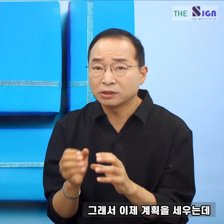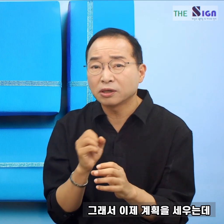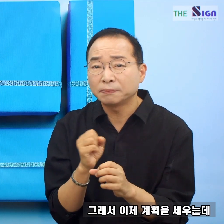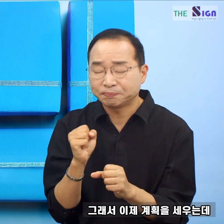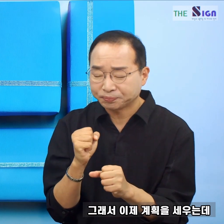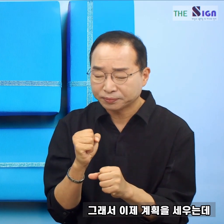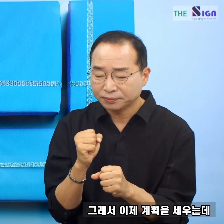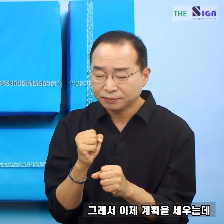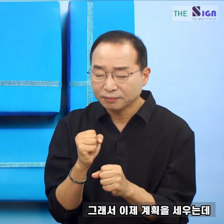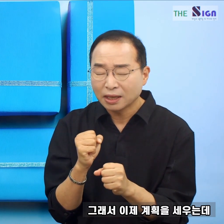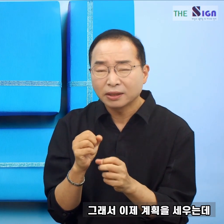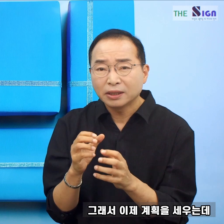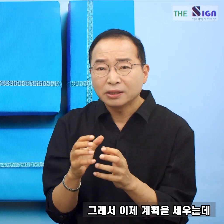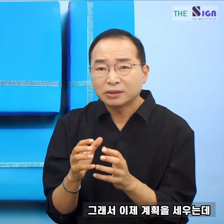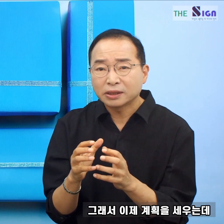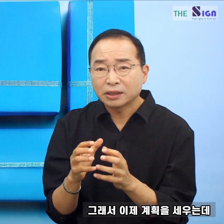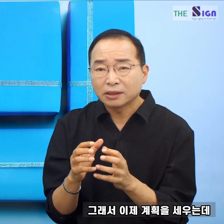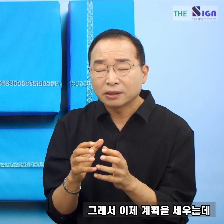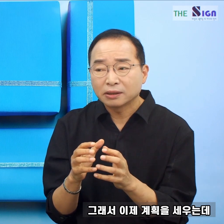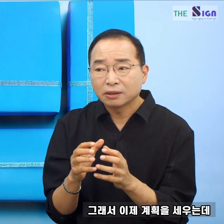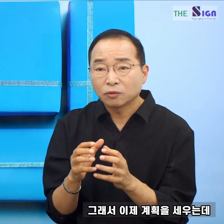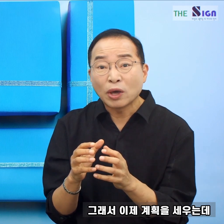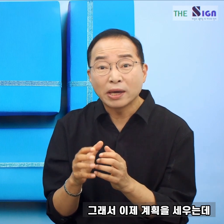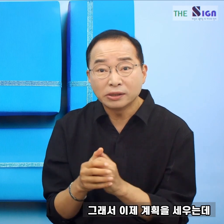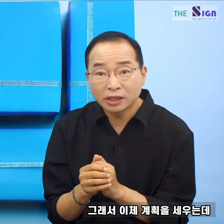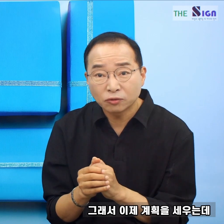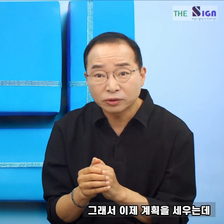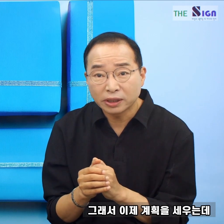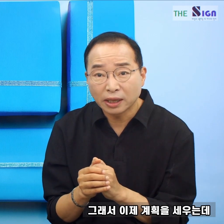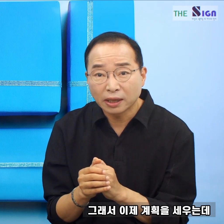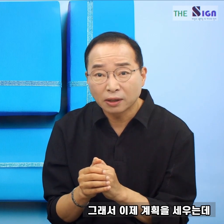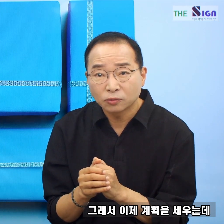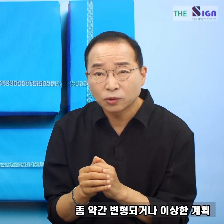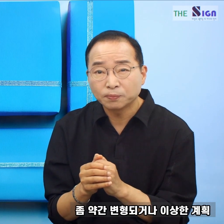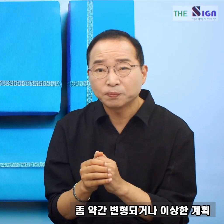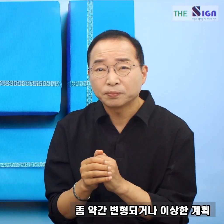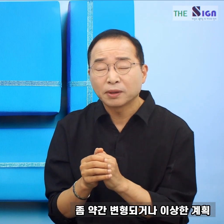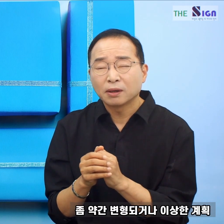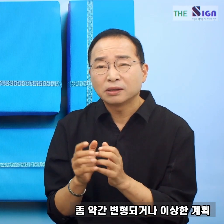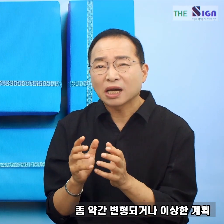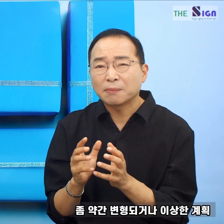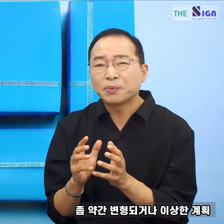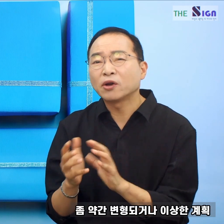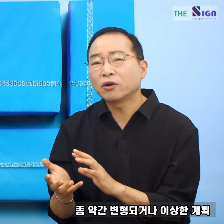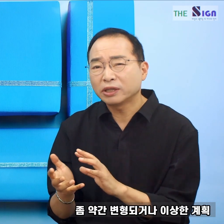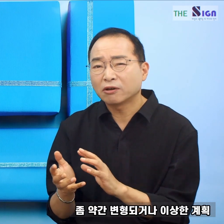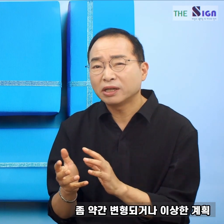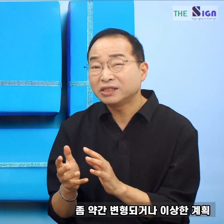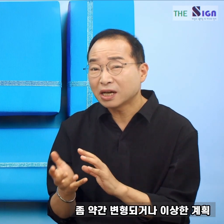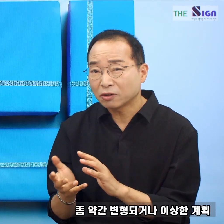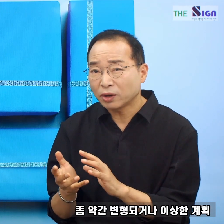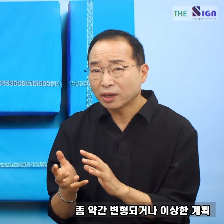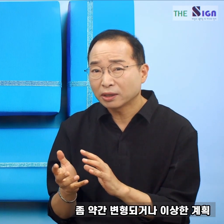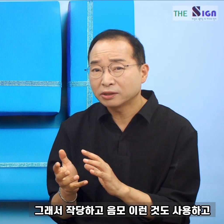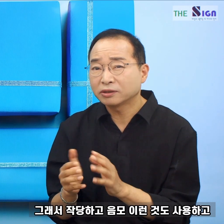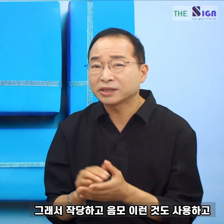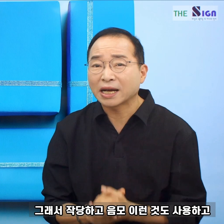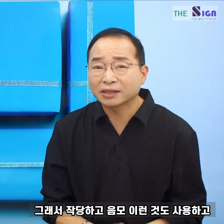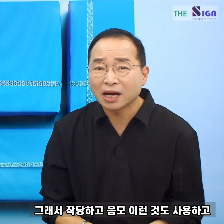그래서 이제 계획을 세우는데 좀 약간 변형되거나 이상한 계획. 그래서